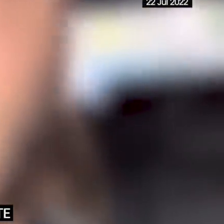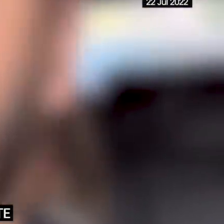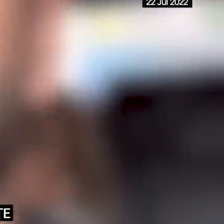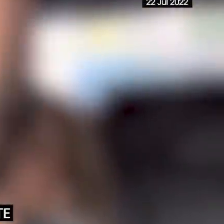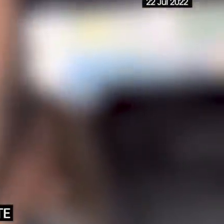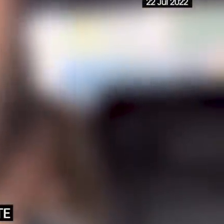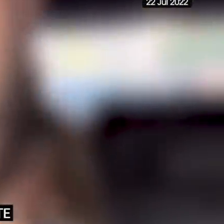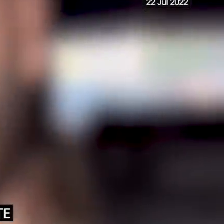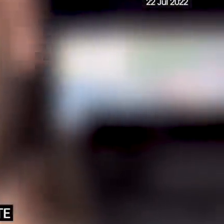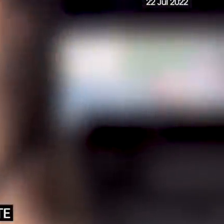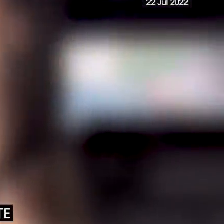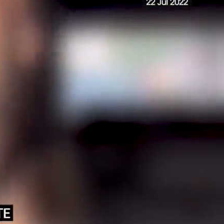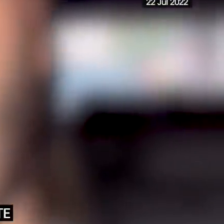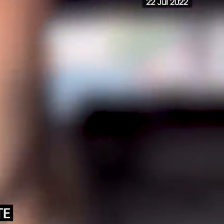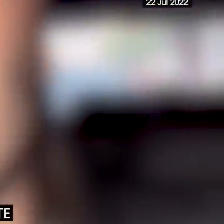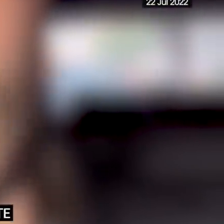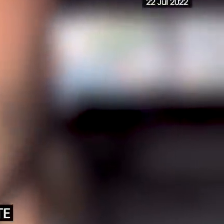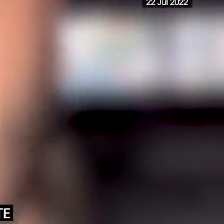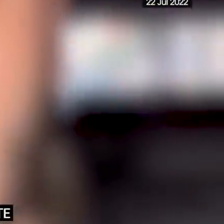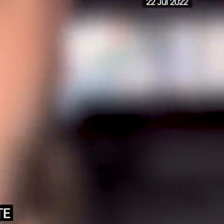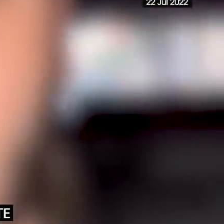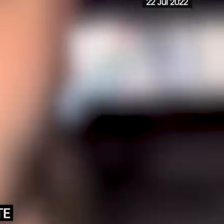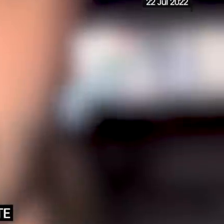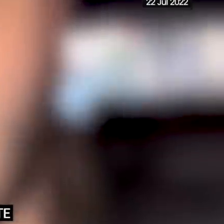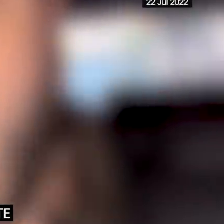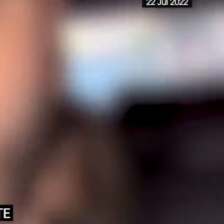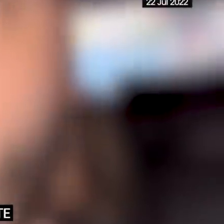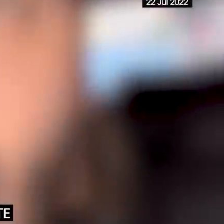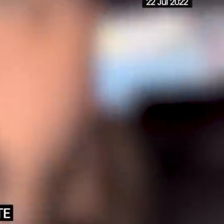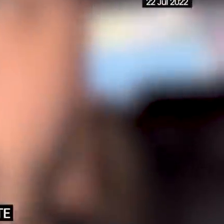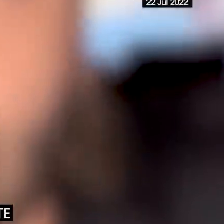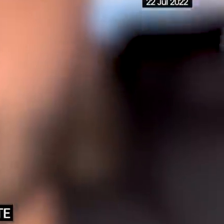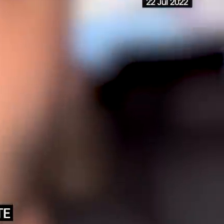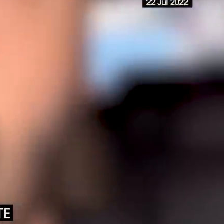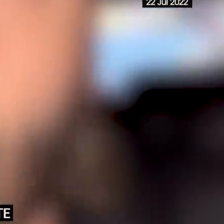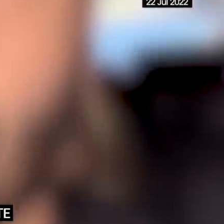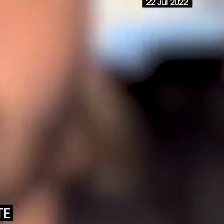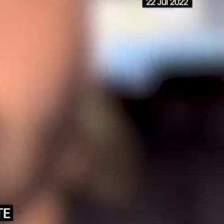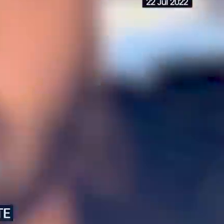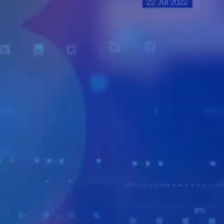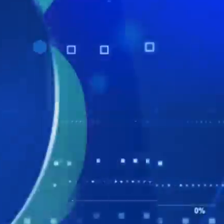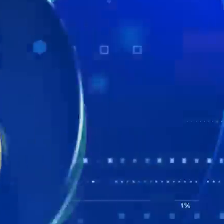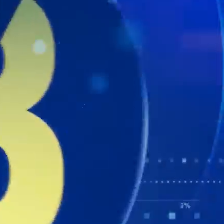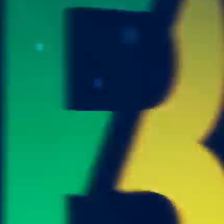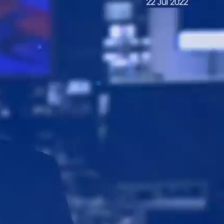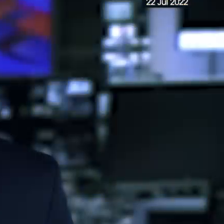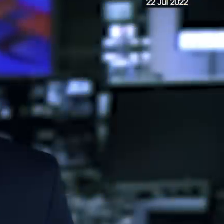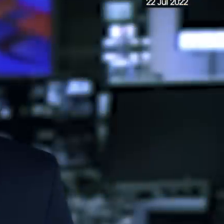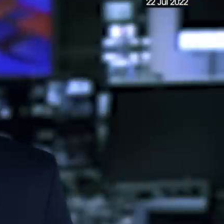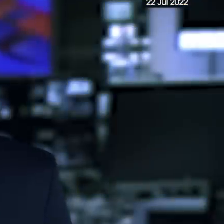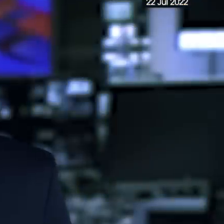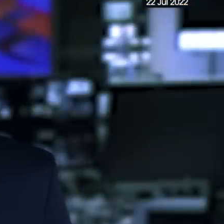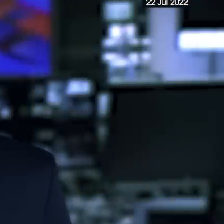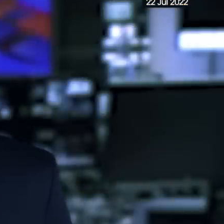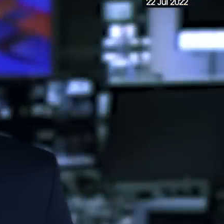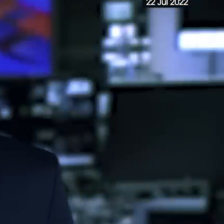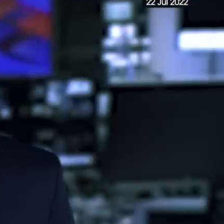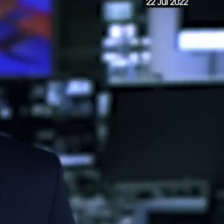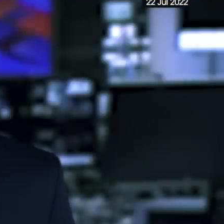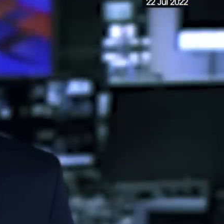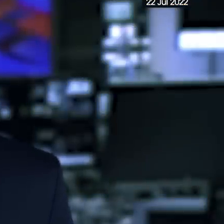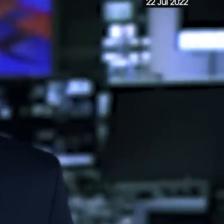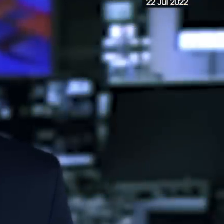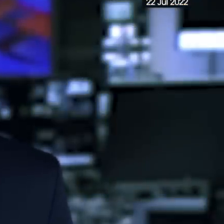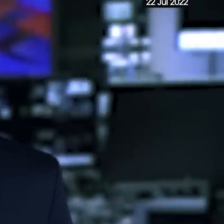Vencerá essa esquerda não vai prosperar não vai voltar para assaltar o brasileiro de novo um abraço fique com Deus e assim Chegamos